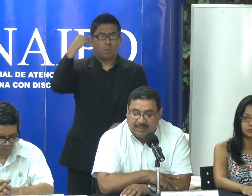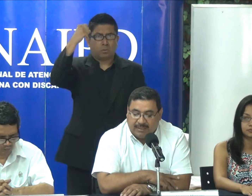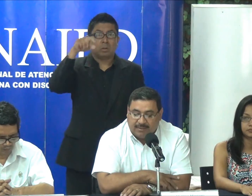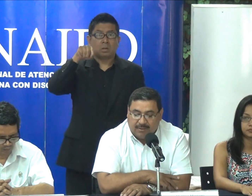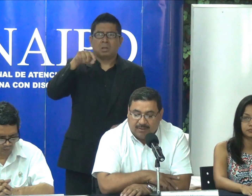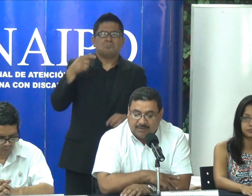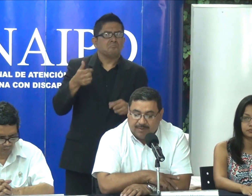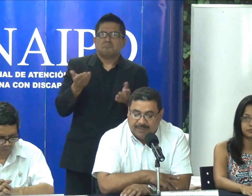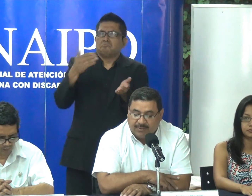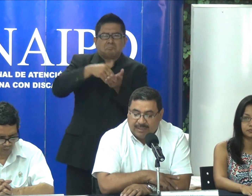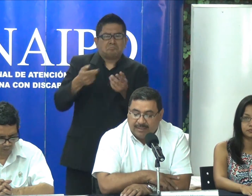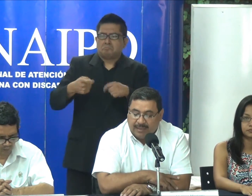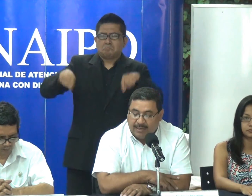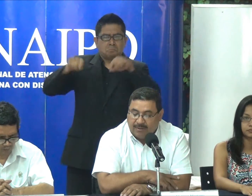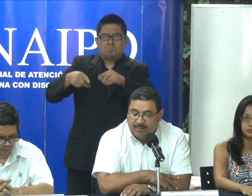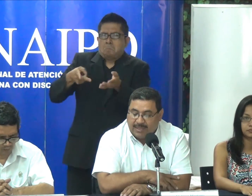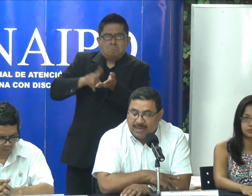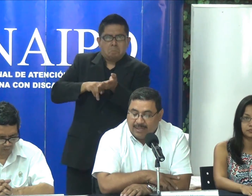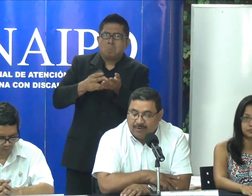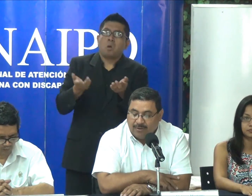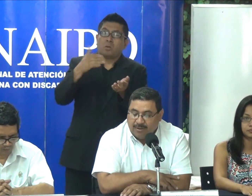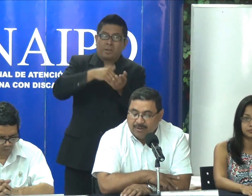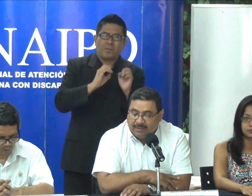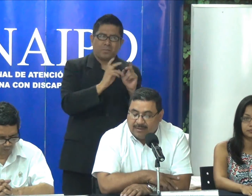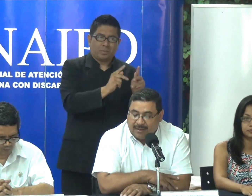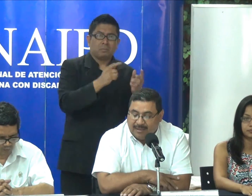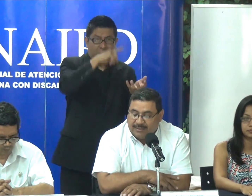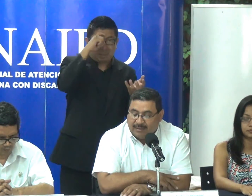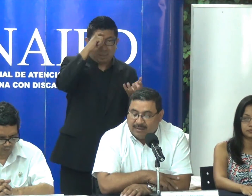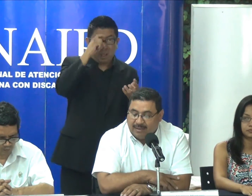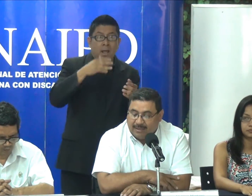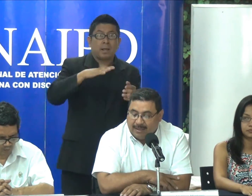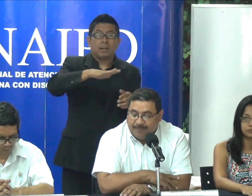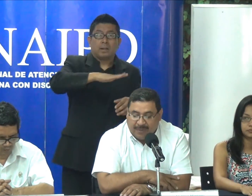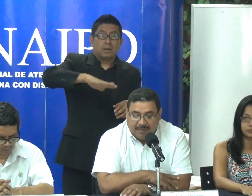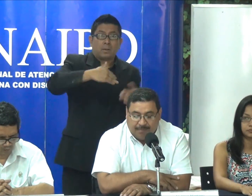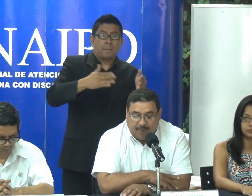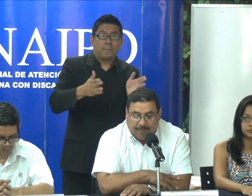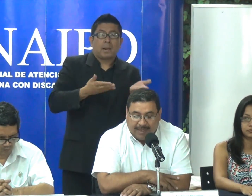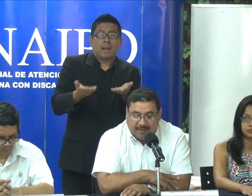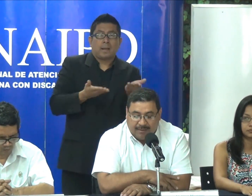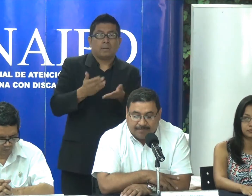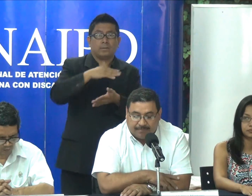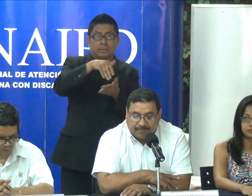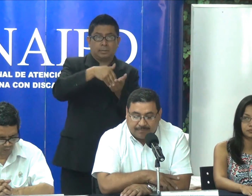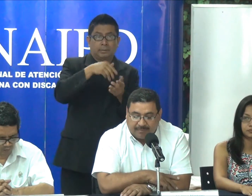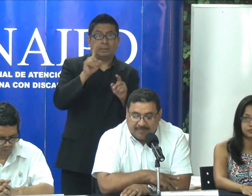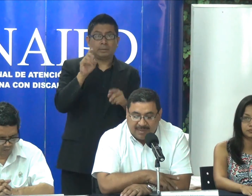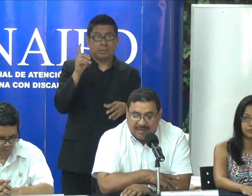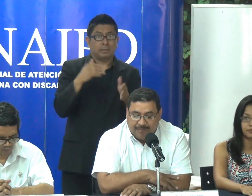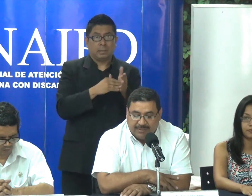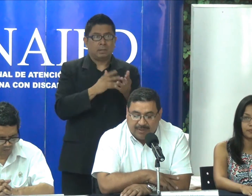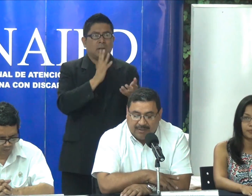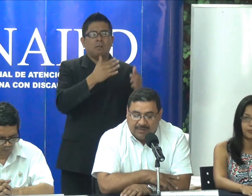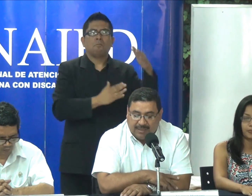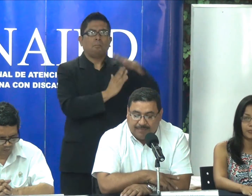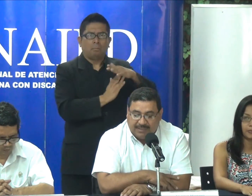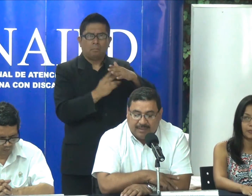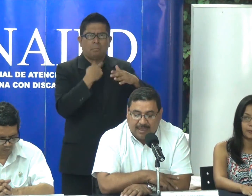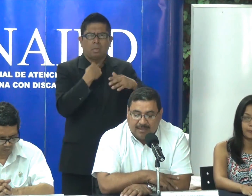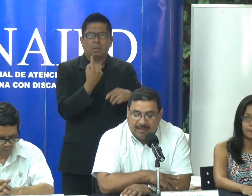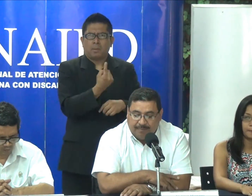la administración de los servicios sanitarios del mercado central de Santa Tecla por parte de personas